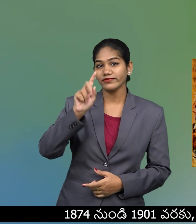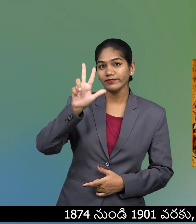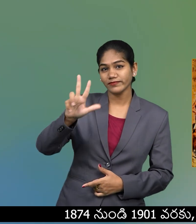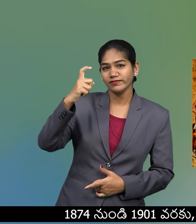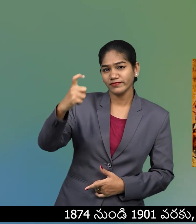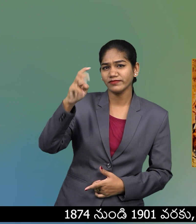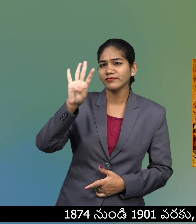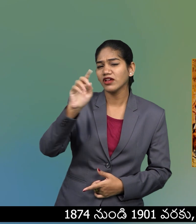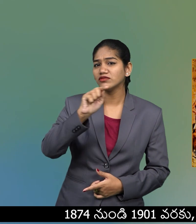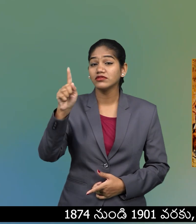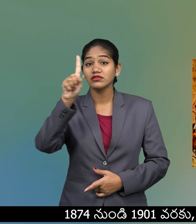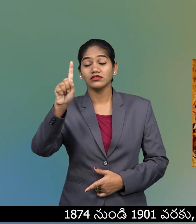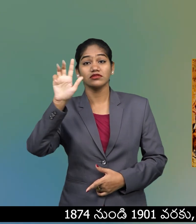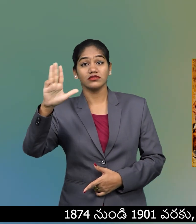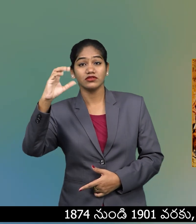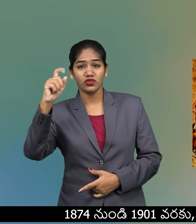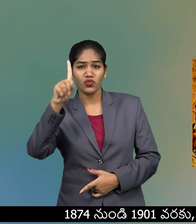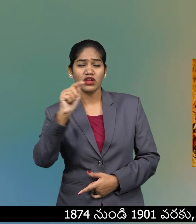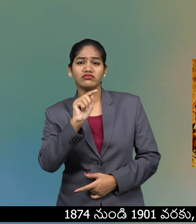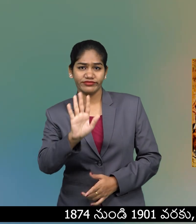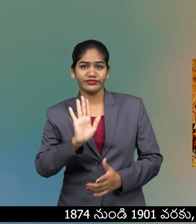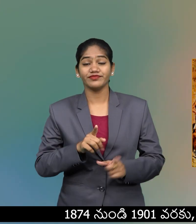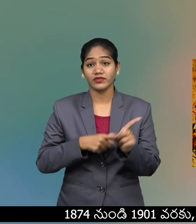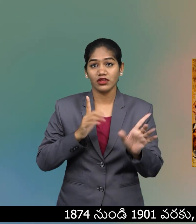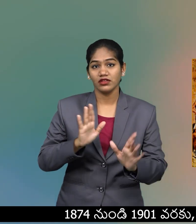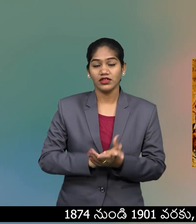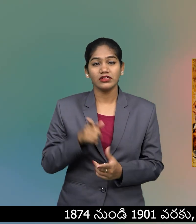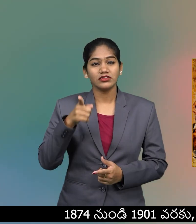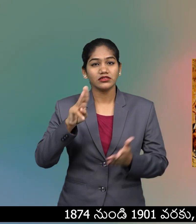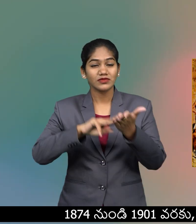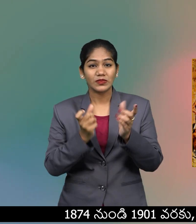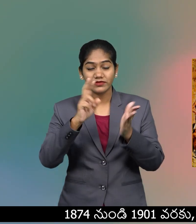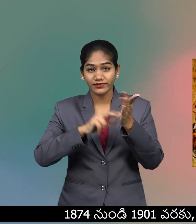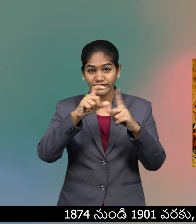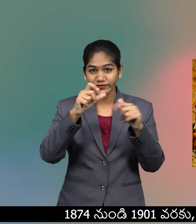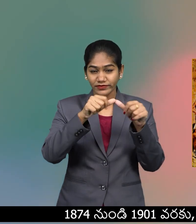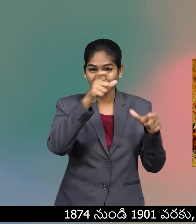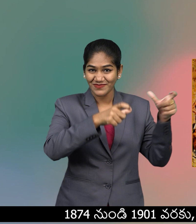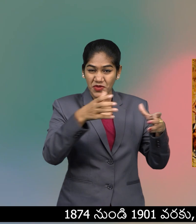1874 నుండి 1901 వరకు జార్ఖండ్లో ముండా ఆదివాసులు